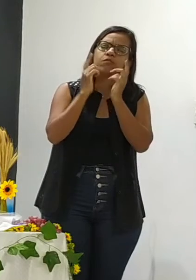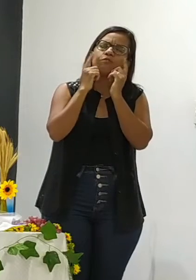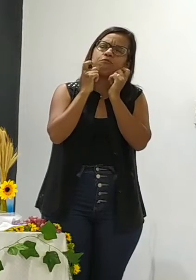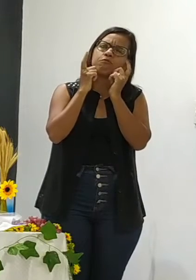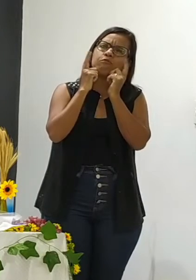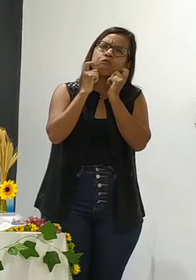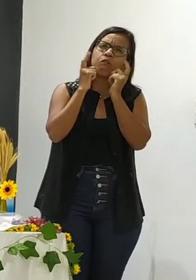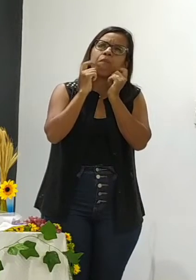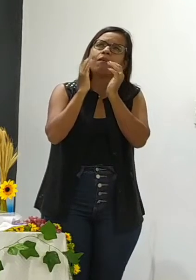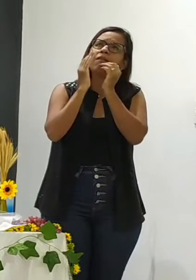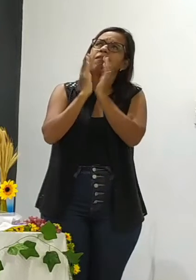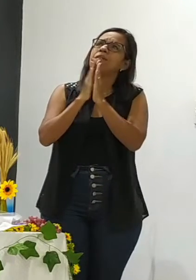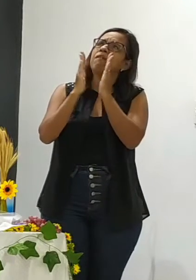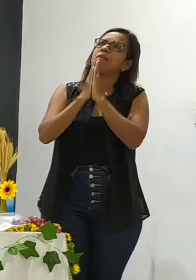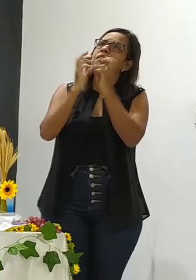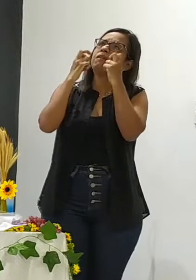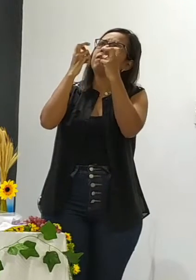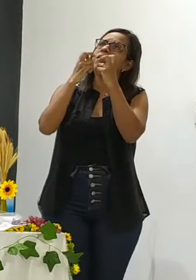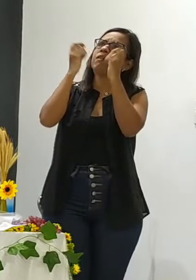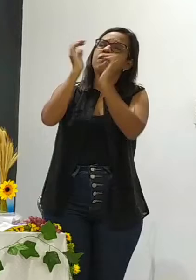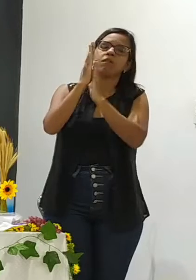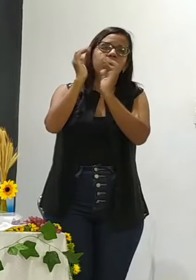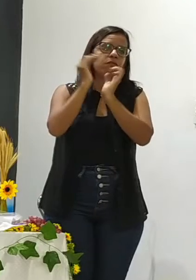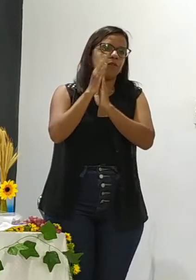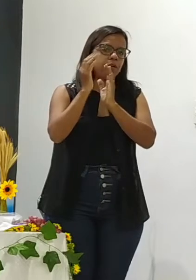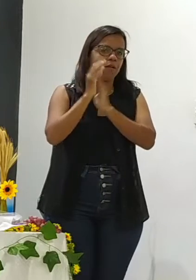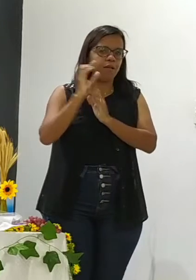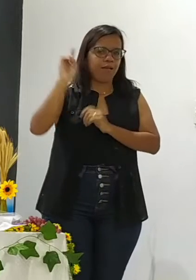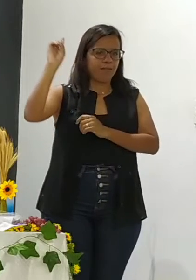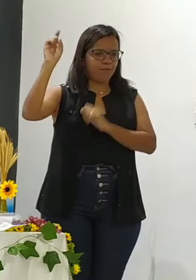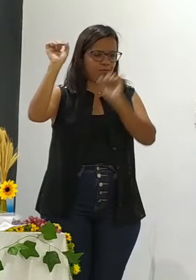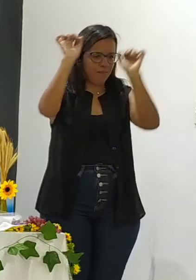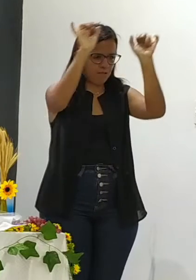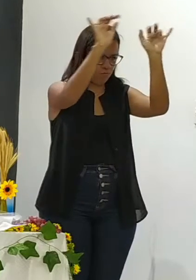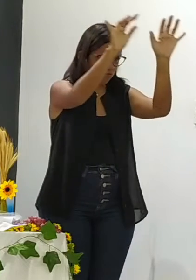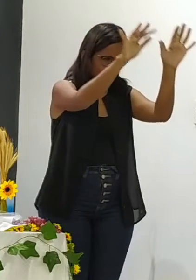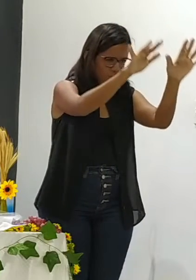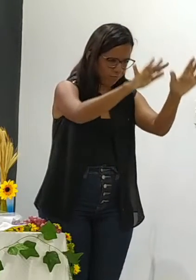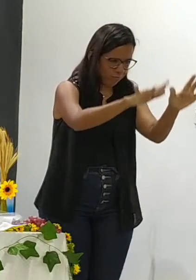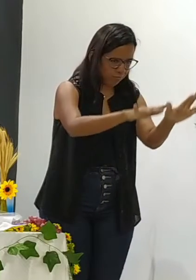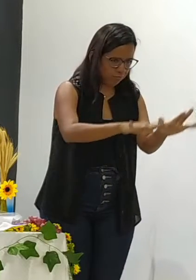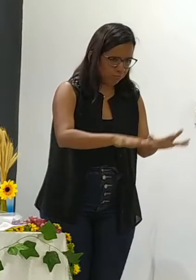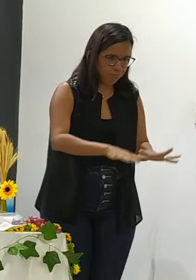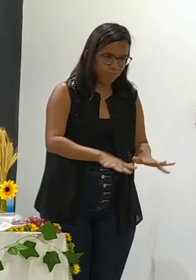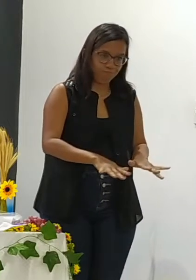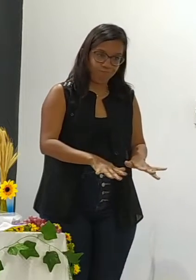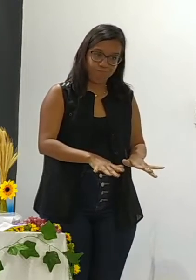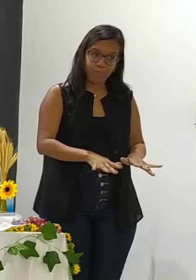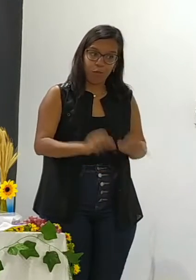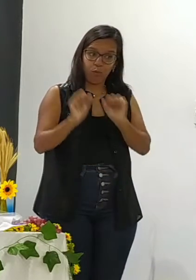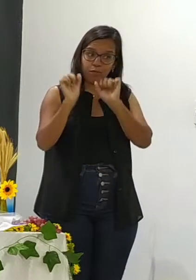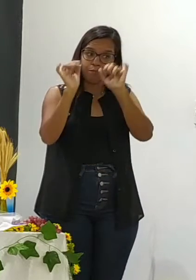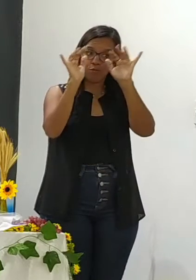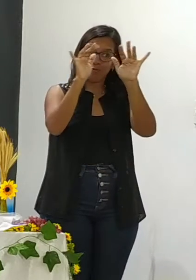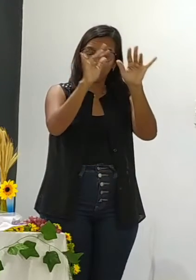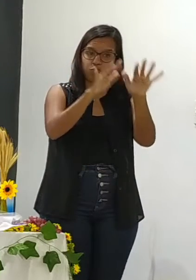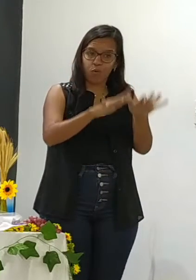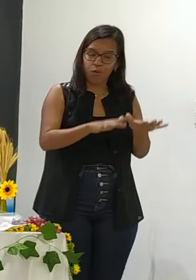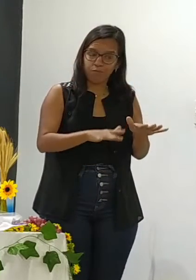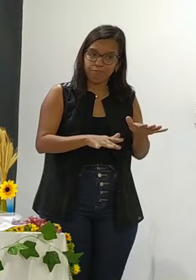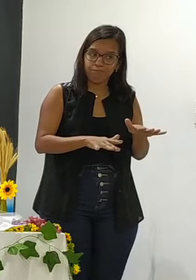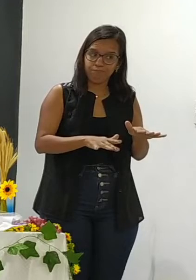chora, clama, louva, aí Deus derrama unção. E quando Deus derrama unção,